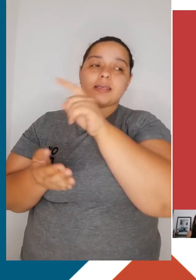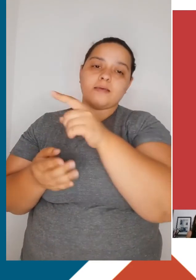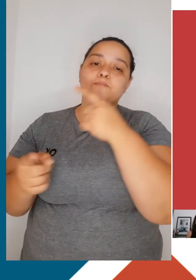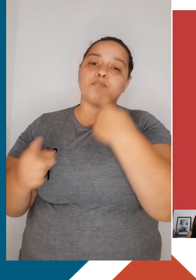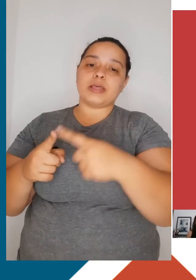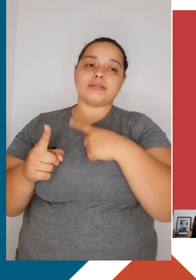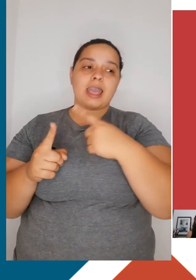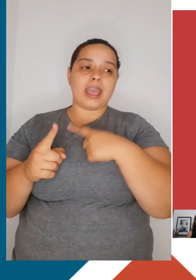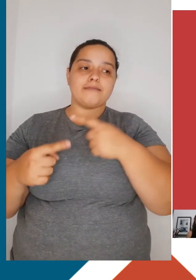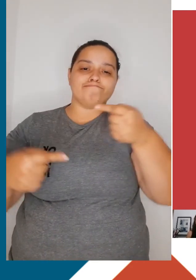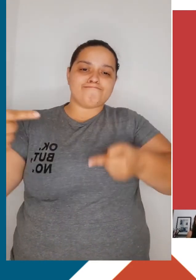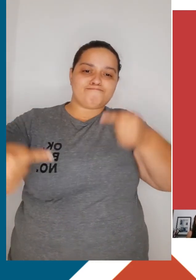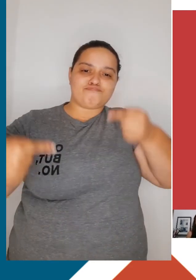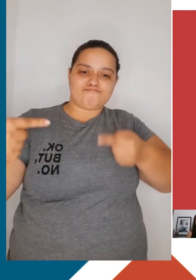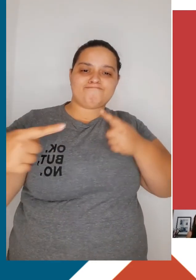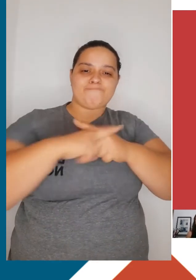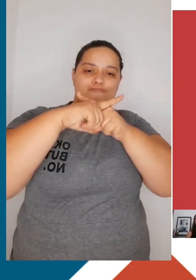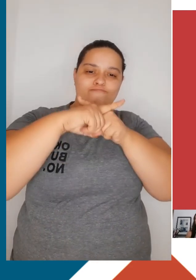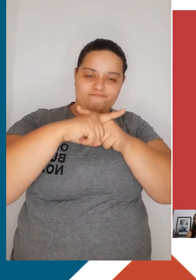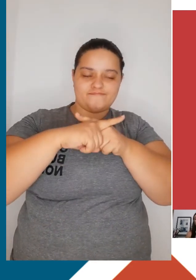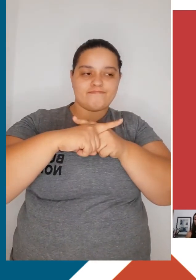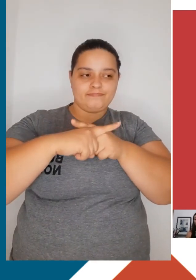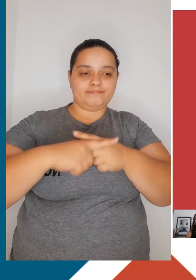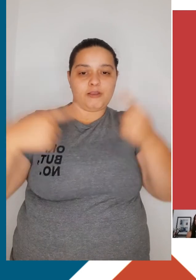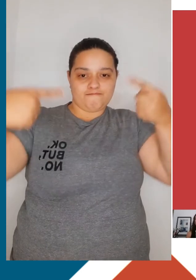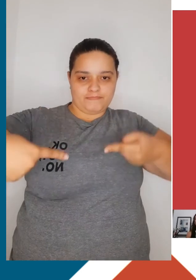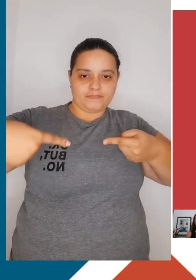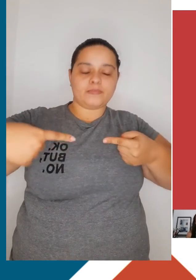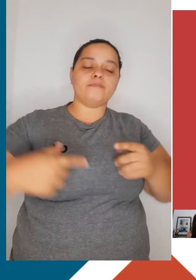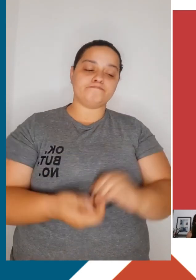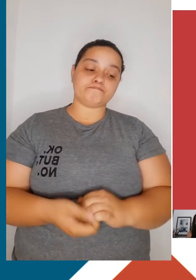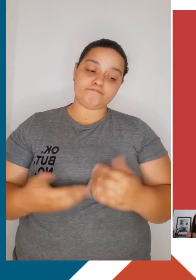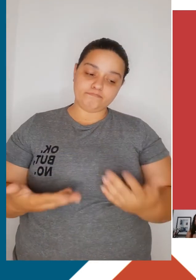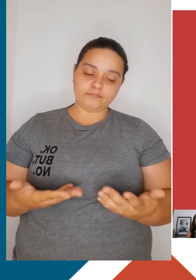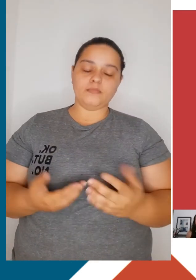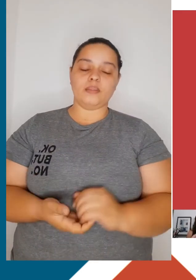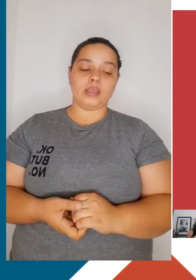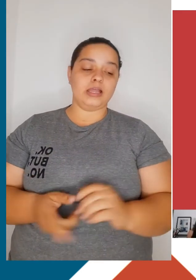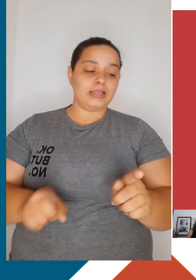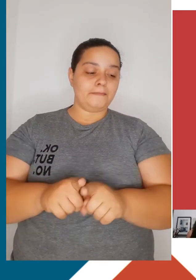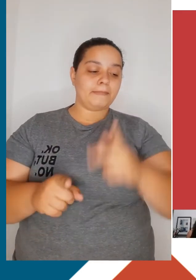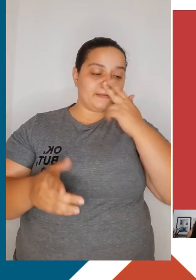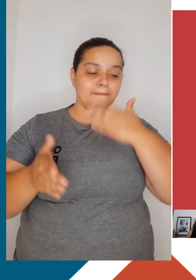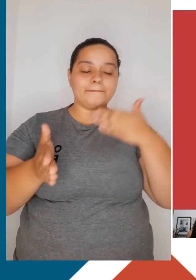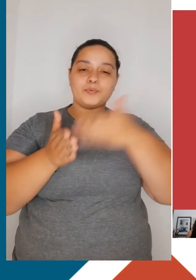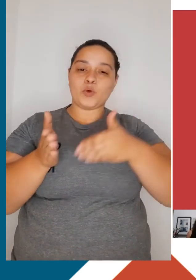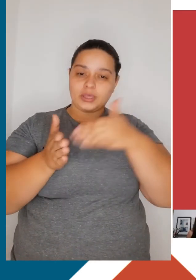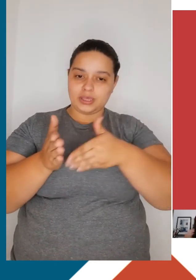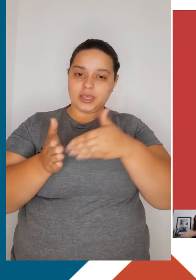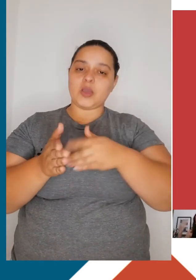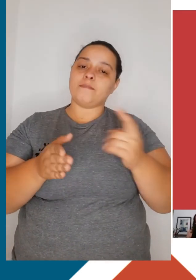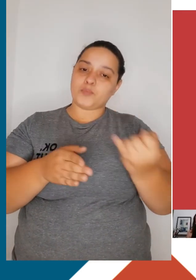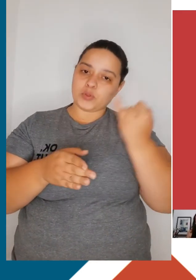nação industrializada e a maior potência econômica do período. O bloqueio continental também é muito importante porque ele está relacionado ao processo de independência do